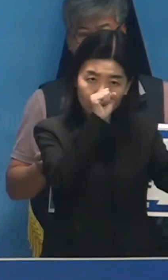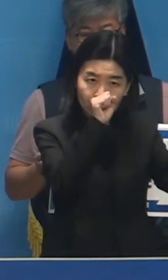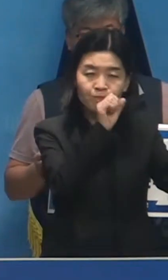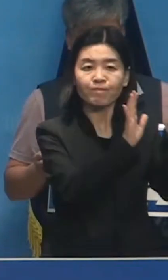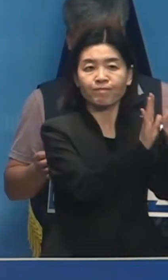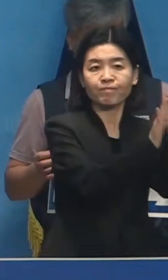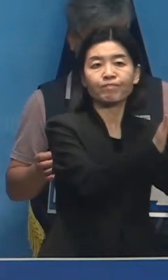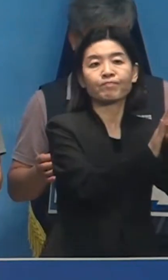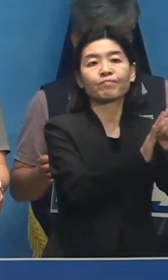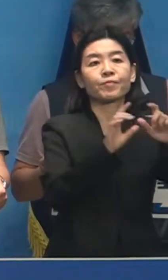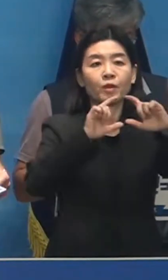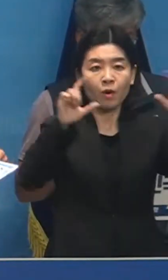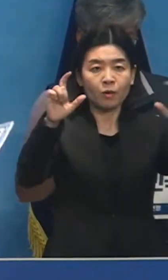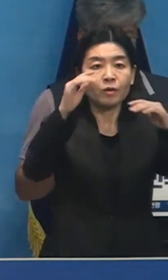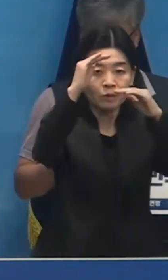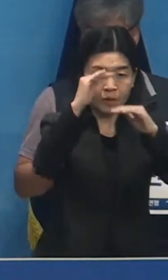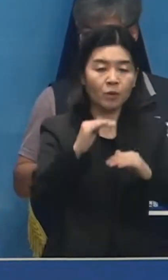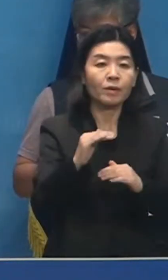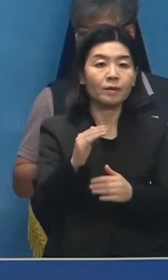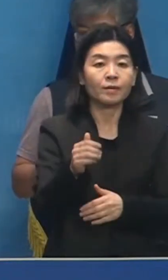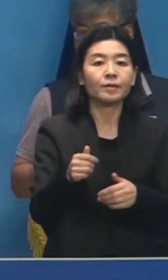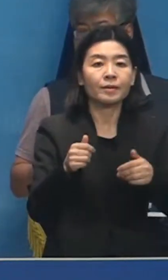있겠습니다.